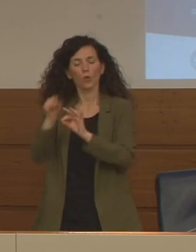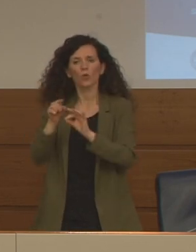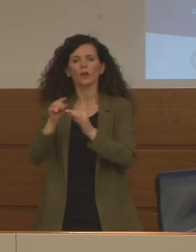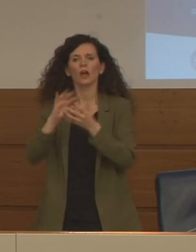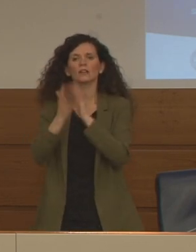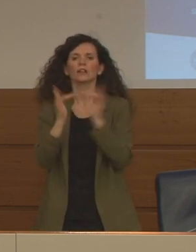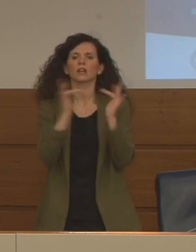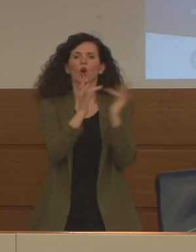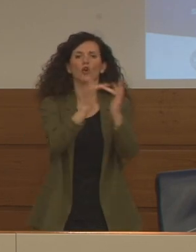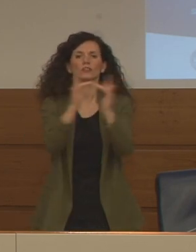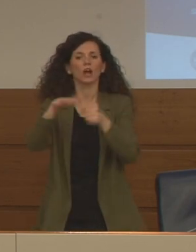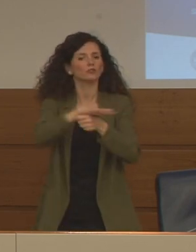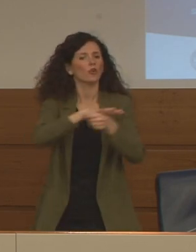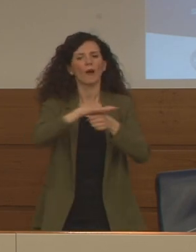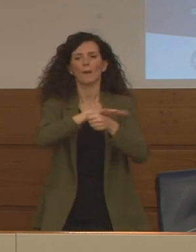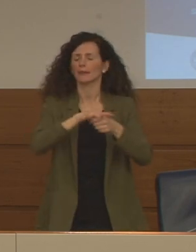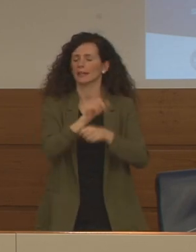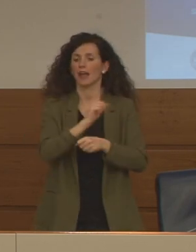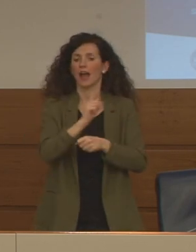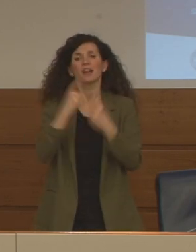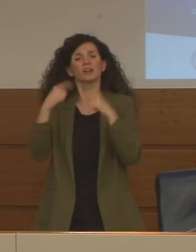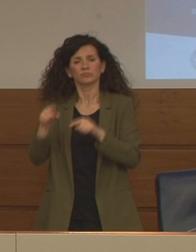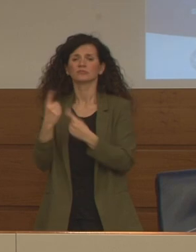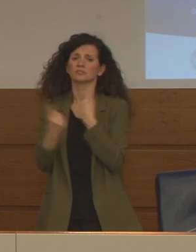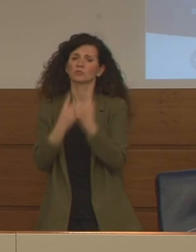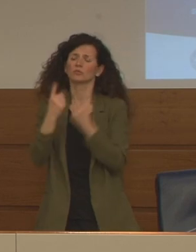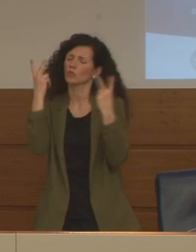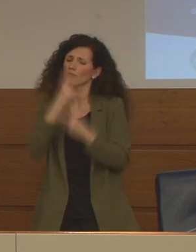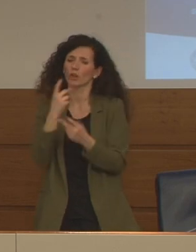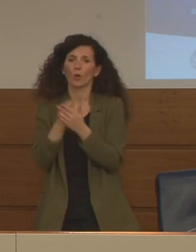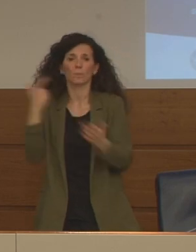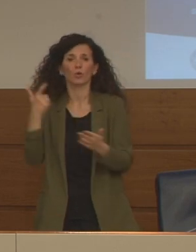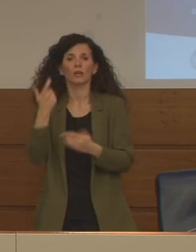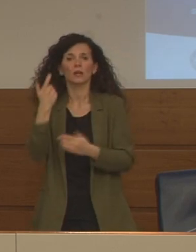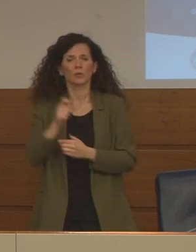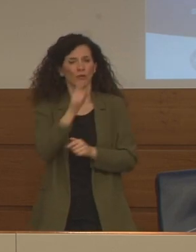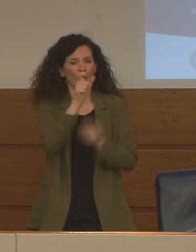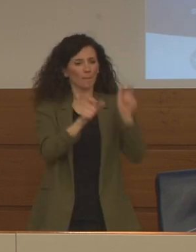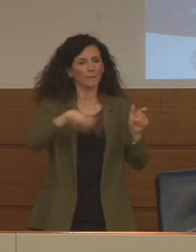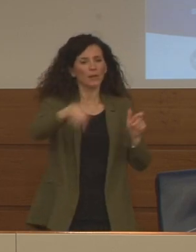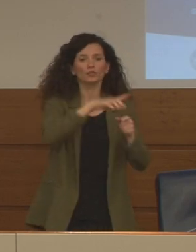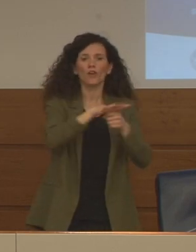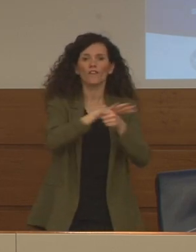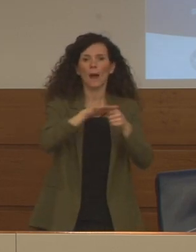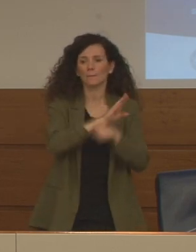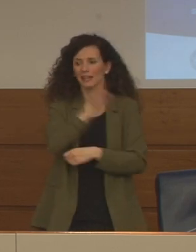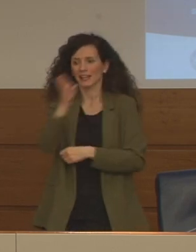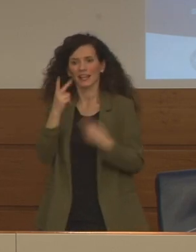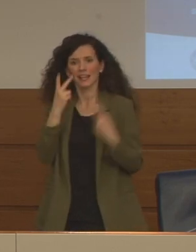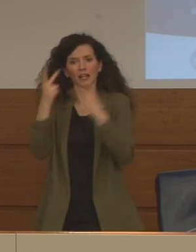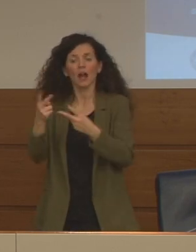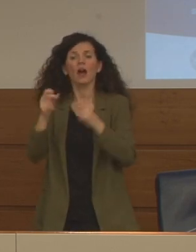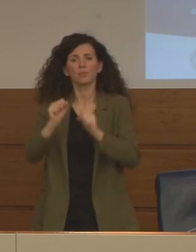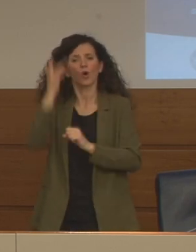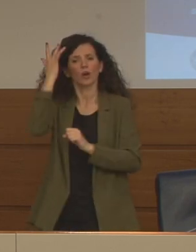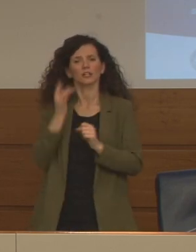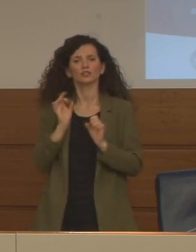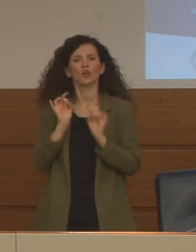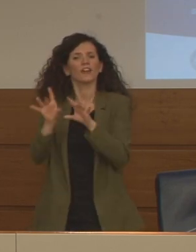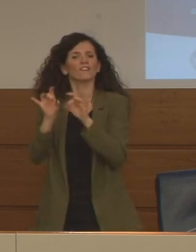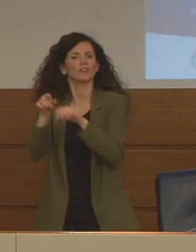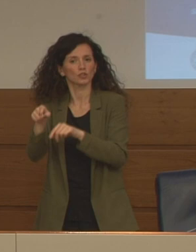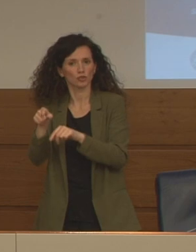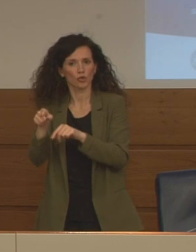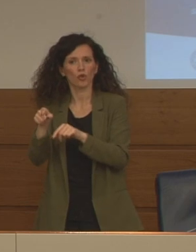estremamente importante perché in quei contesti un eventuale presenza di infezione e più difficilmente controllabile e poi soprattutto a una popolazione